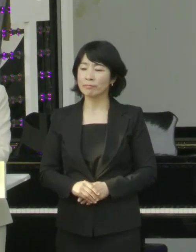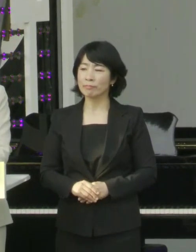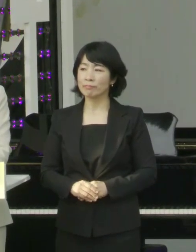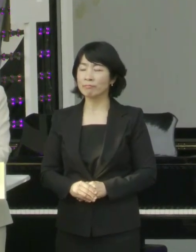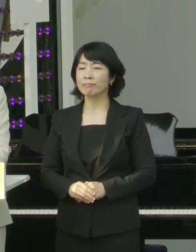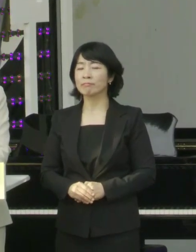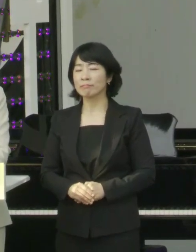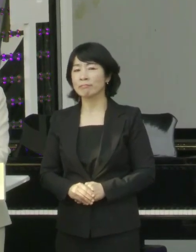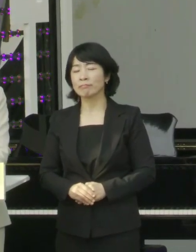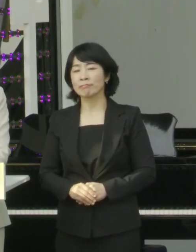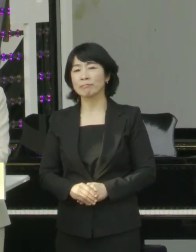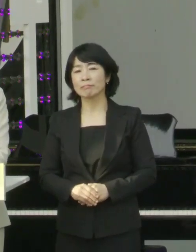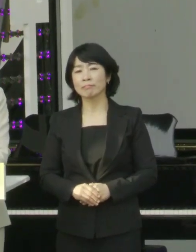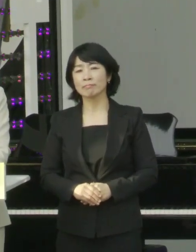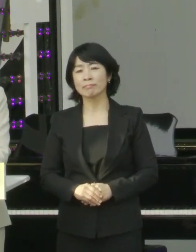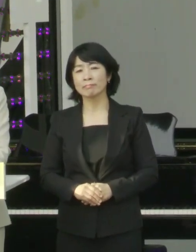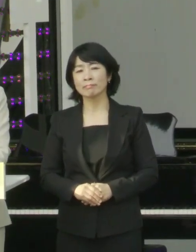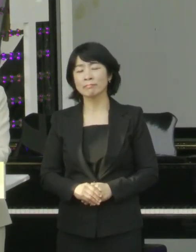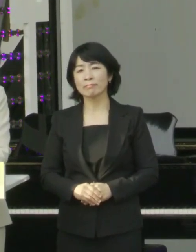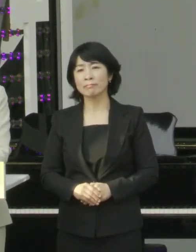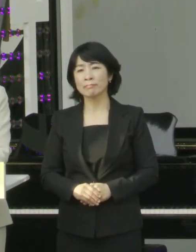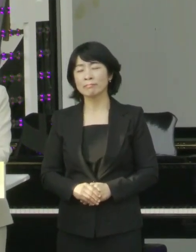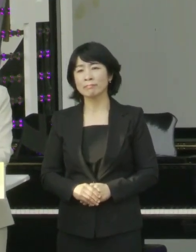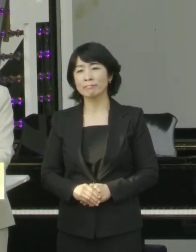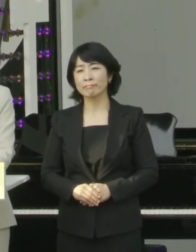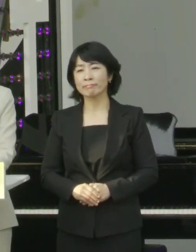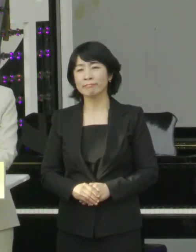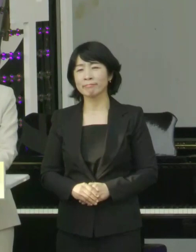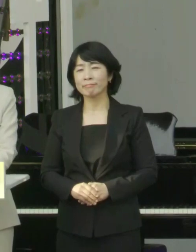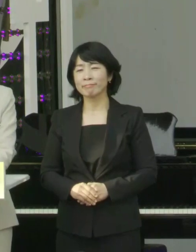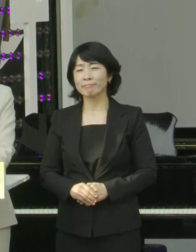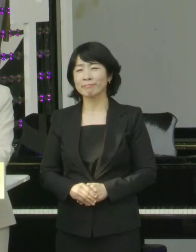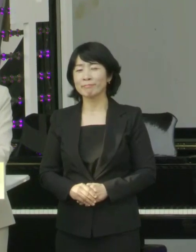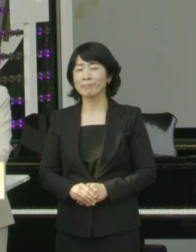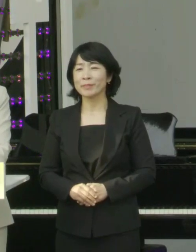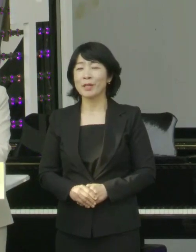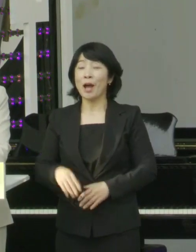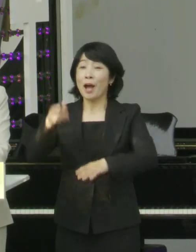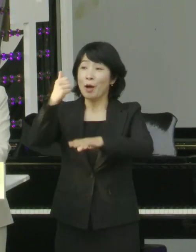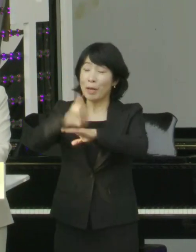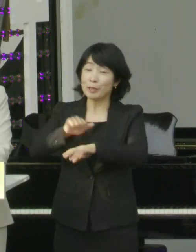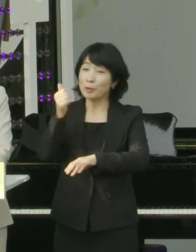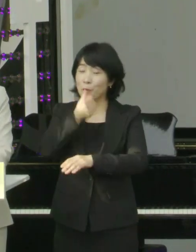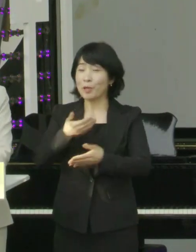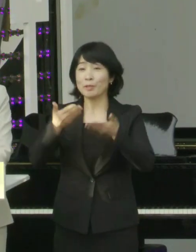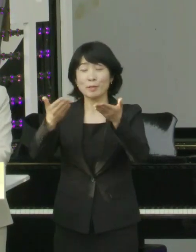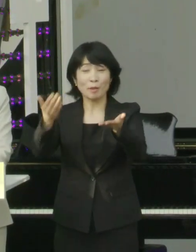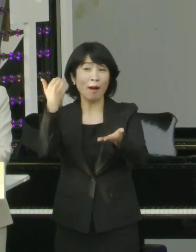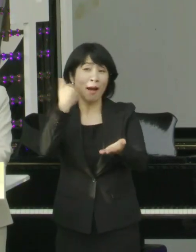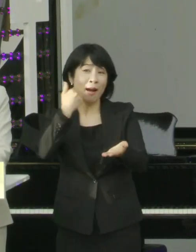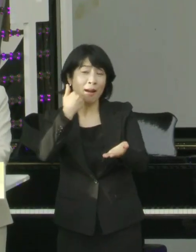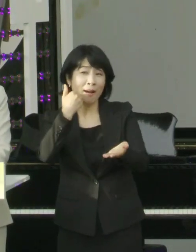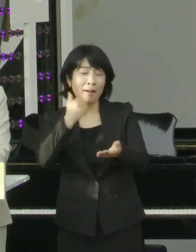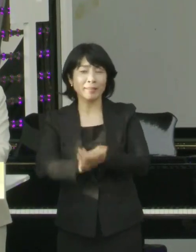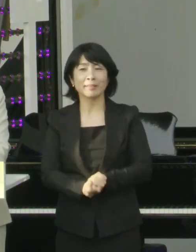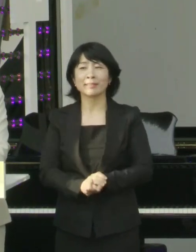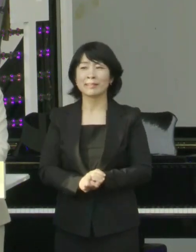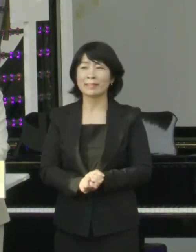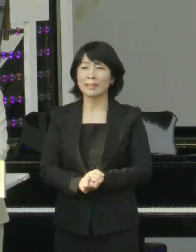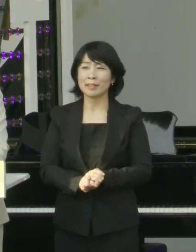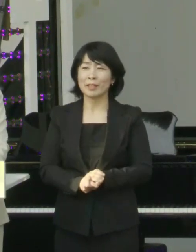Korean Ceramic High School will be joining us on stage today. 네, 마지막으로 소개해드릴 분은요, 필라델피아